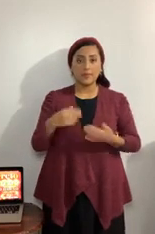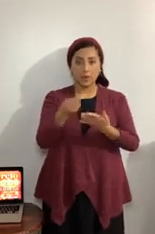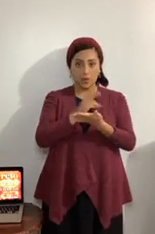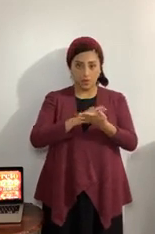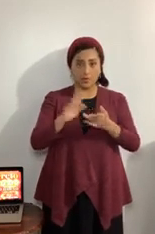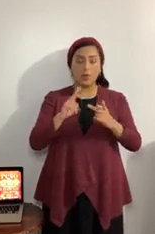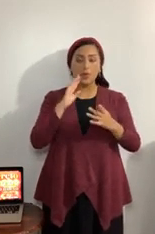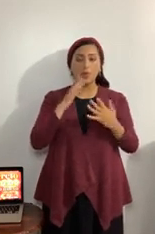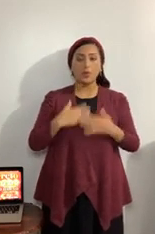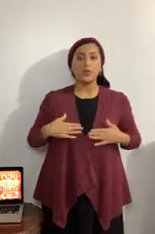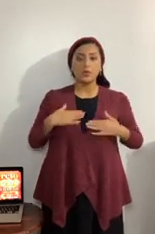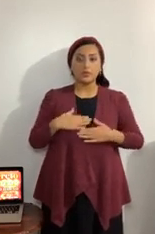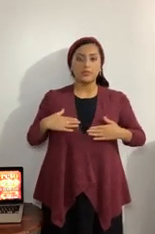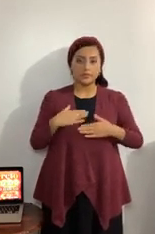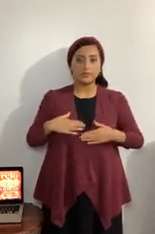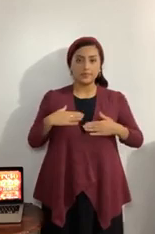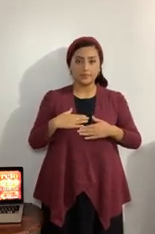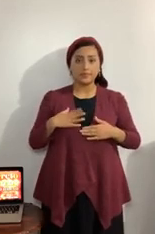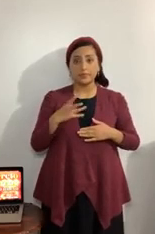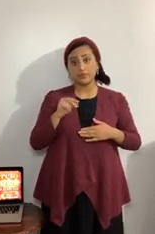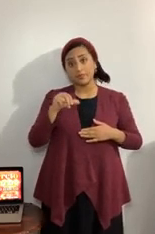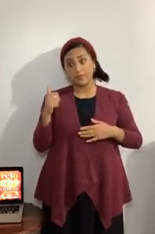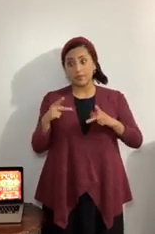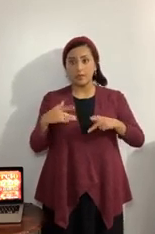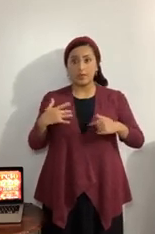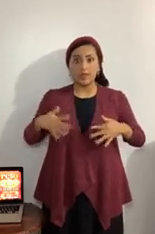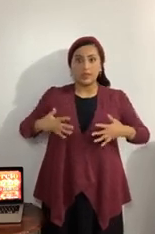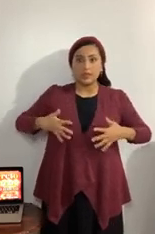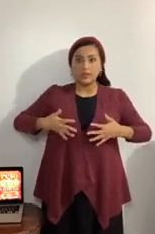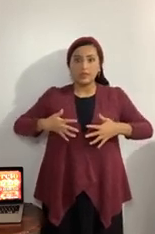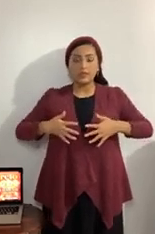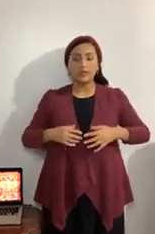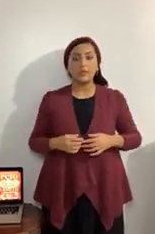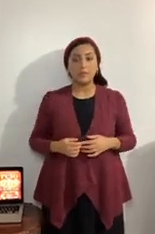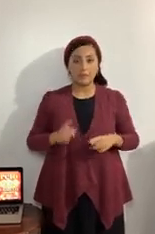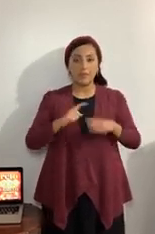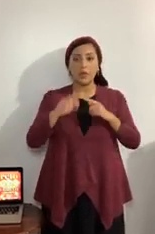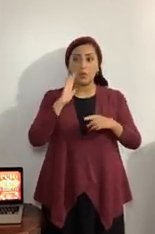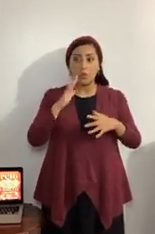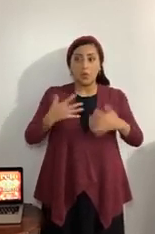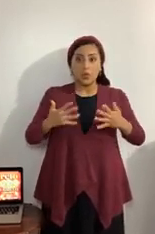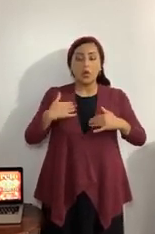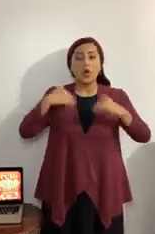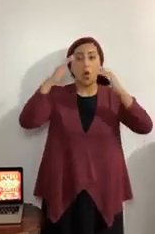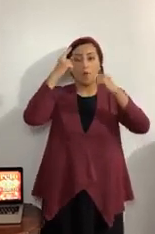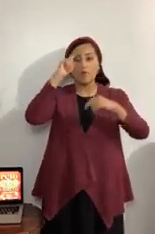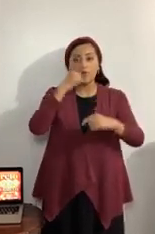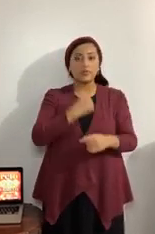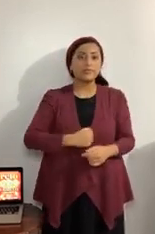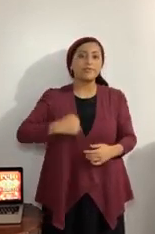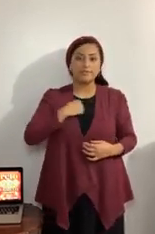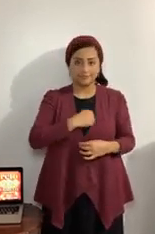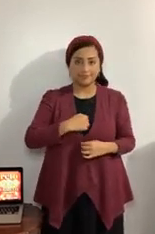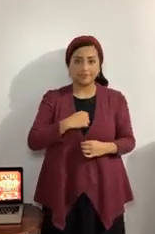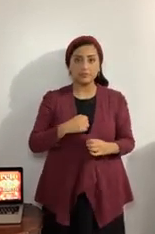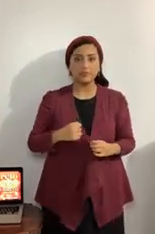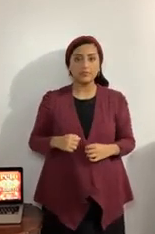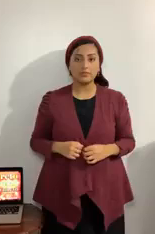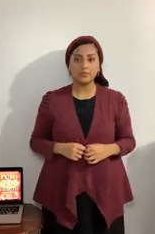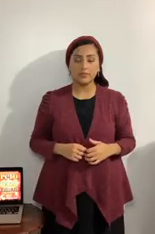van a gozar. Y los otros van a temblar. Pero vas a temblar y espero que sea para arrepentimiento. Segunda